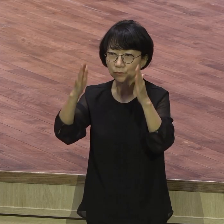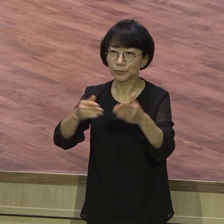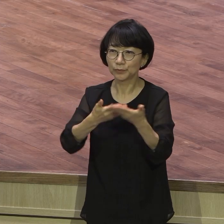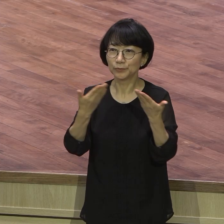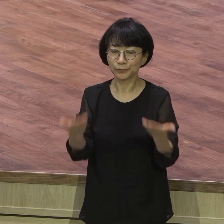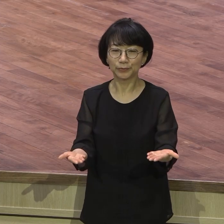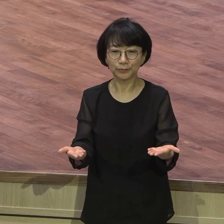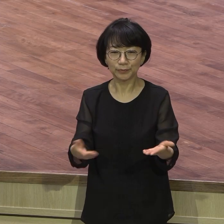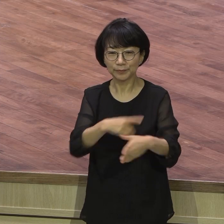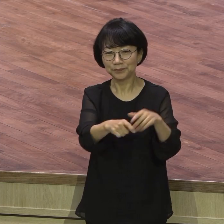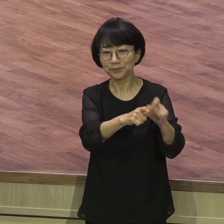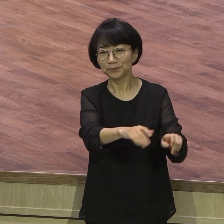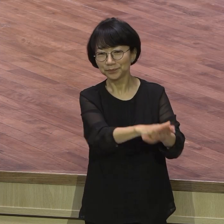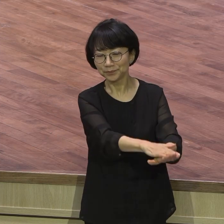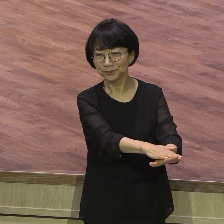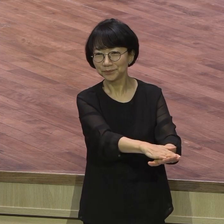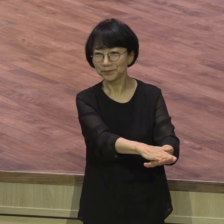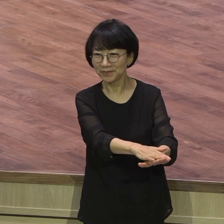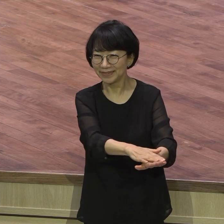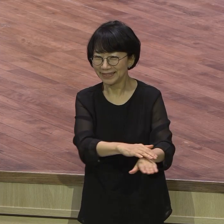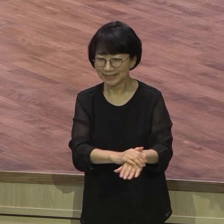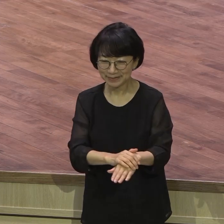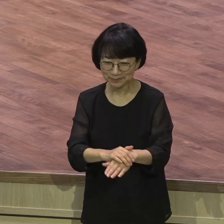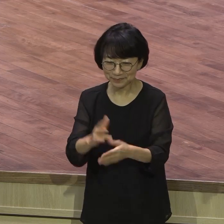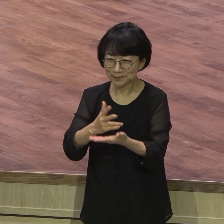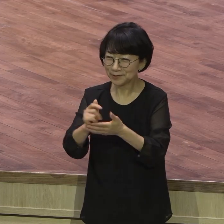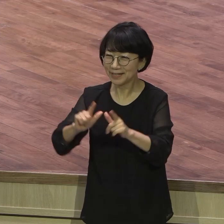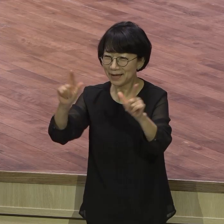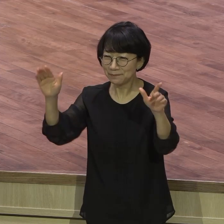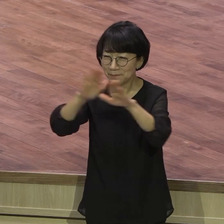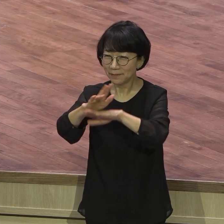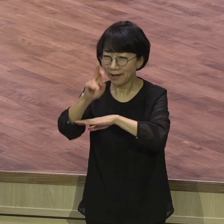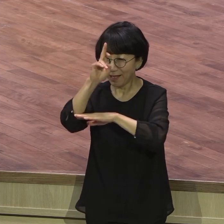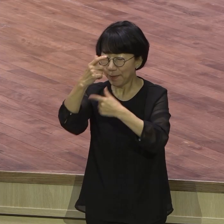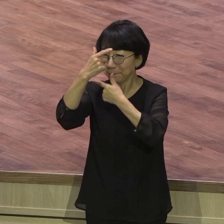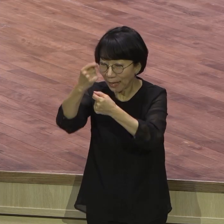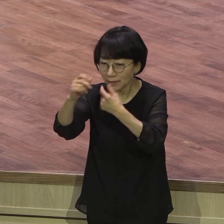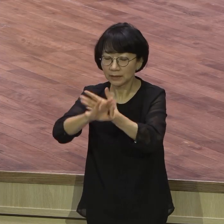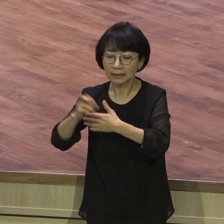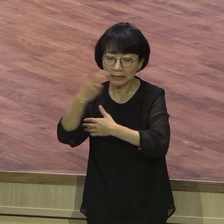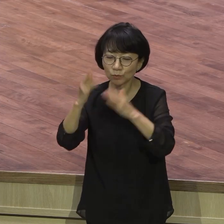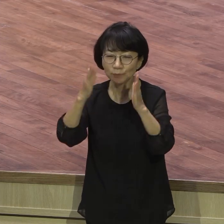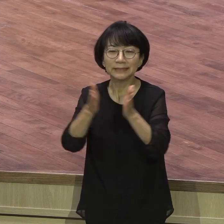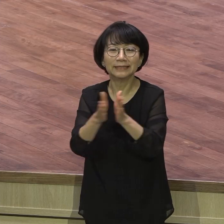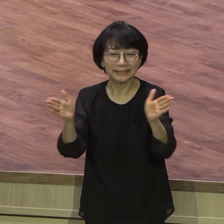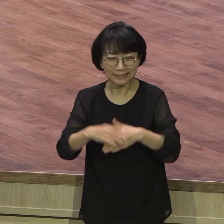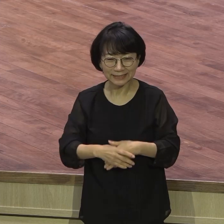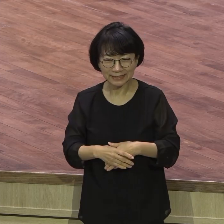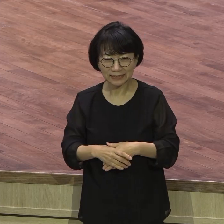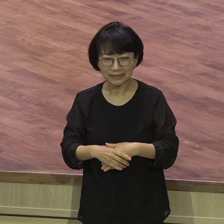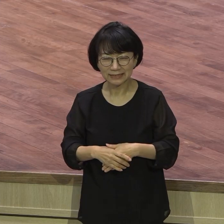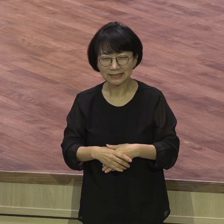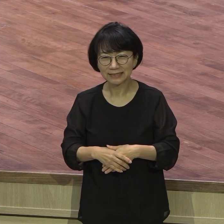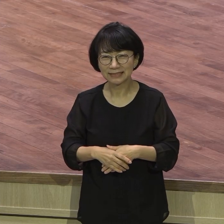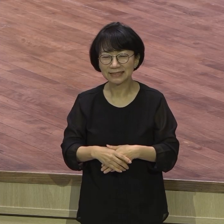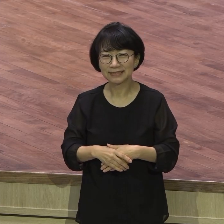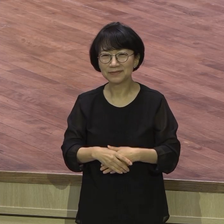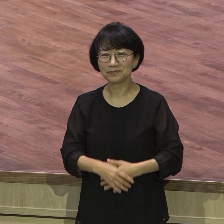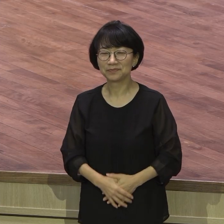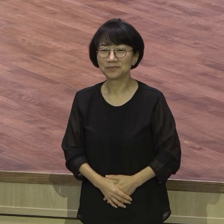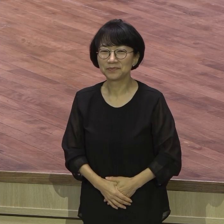그리고 주일날 딱 땡 12시 끝나고 그때 공부해야 돼요. 우리 집에서는 그렇게 막